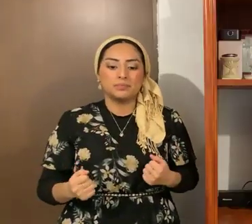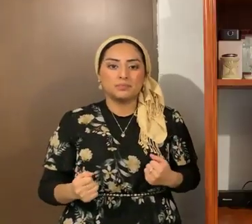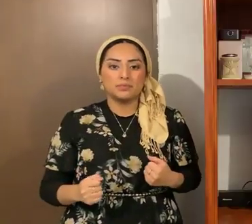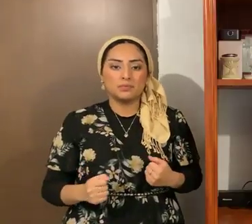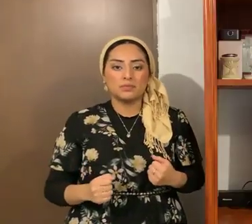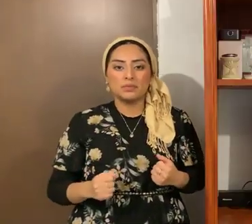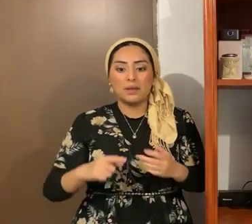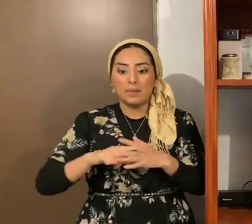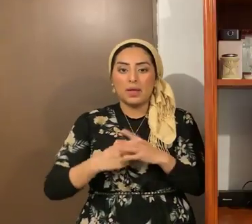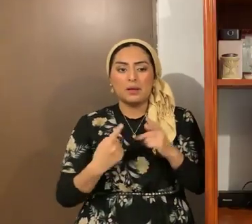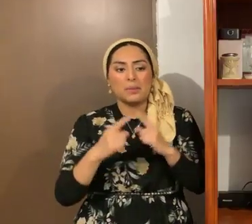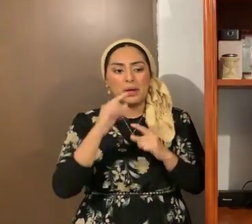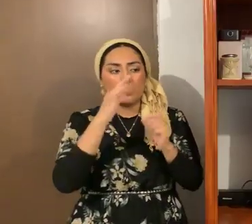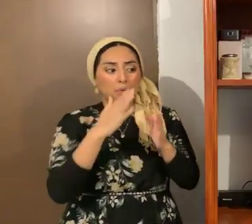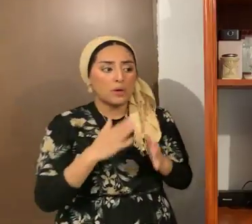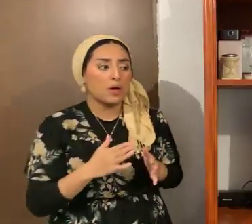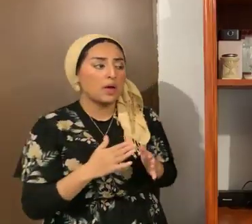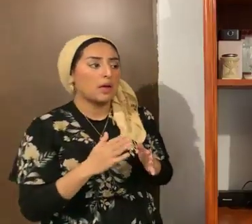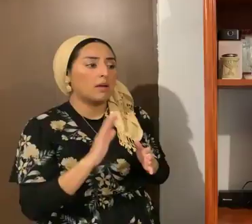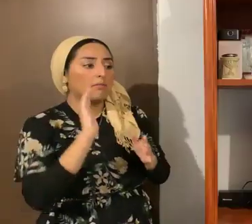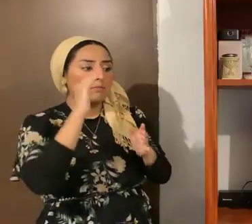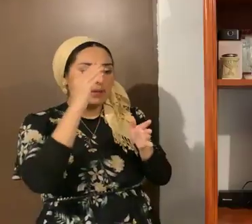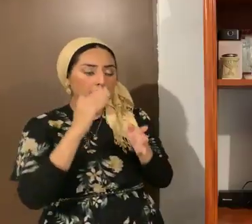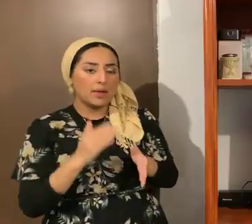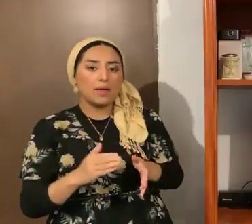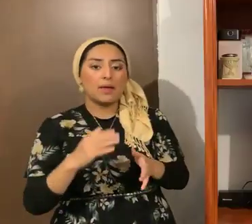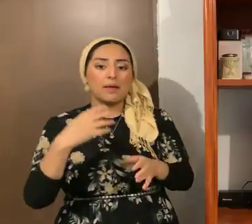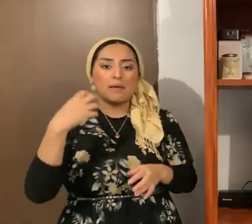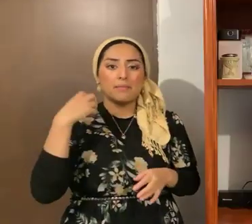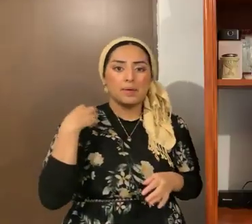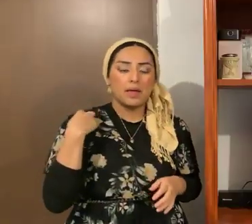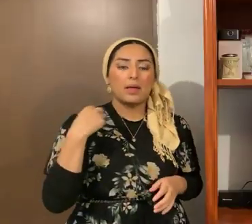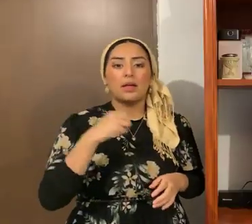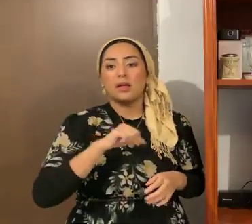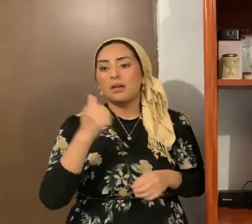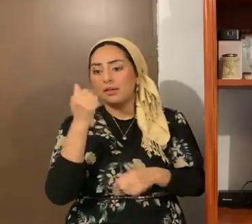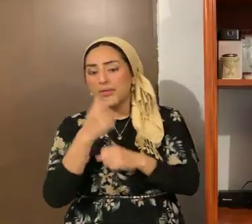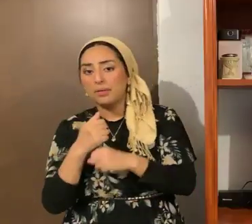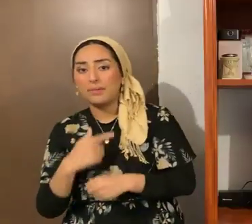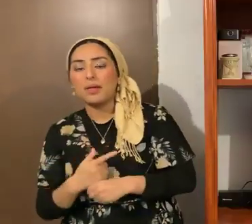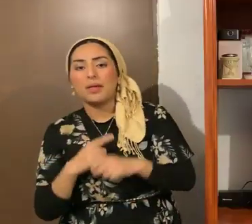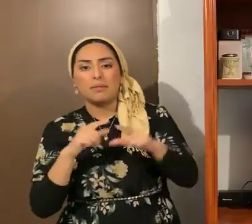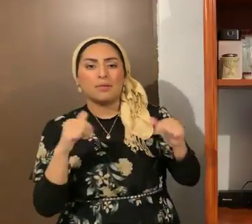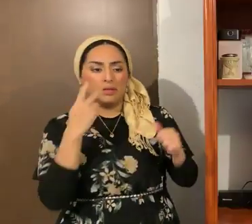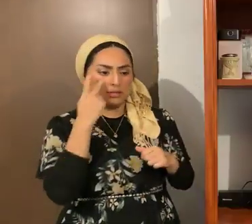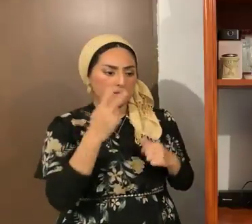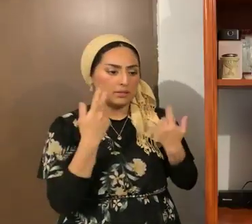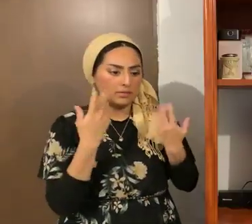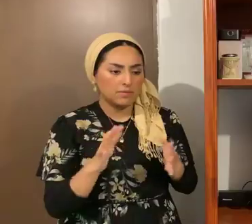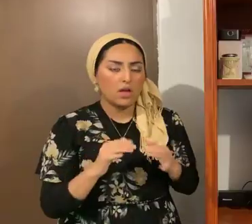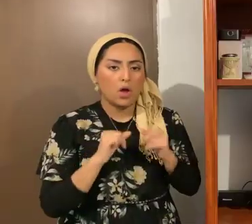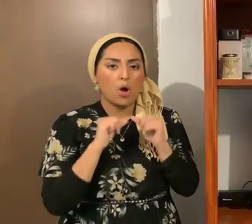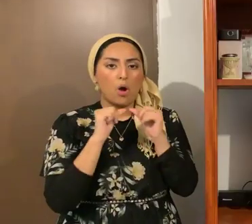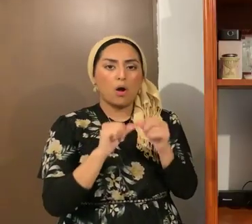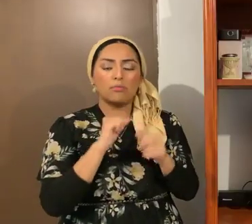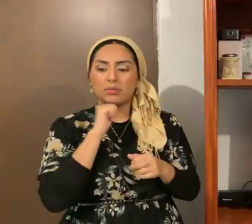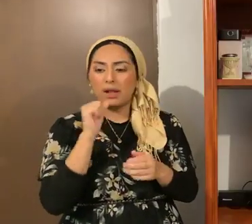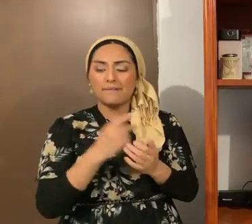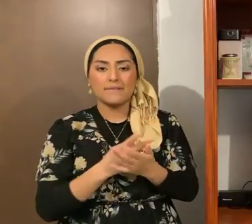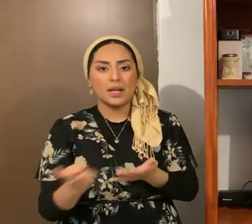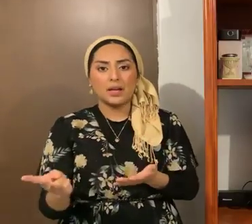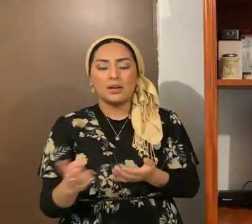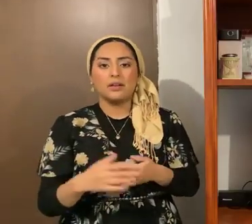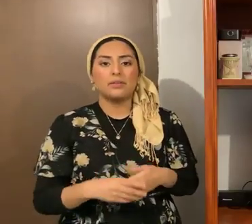Entonces empieza a criticar al ROE, a los ancianos, a los líderes de ministerio, a otros hermanos, etc. Lo hemos visto siempre, eso no falla,